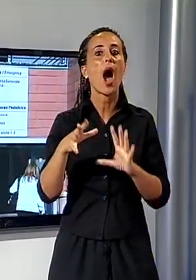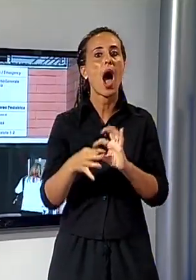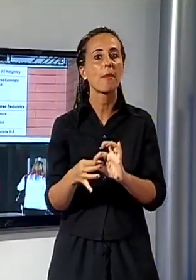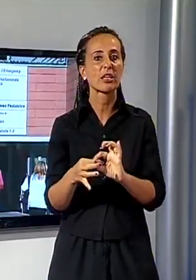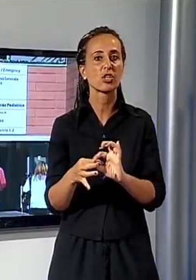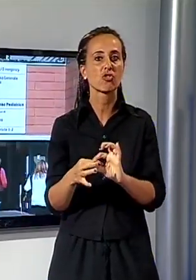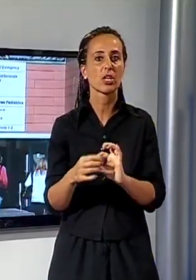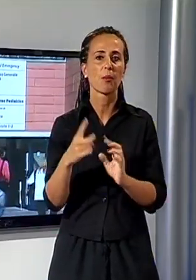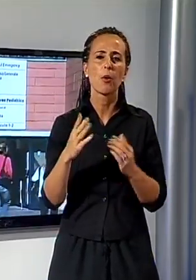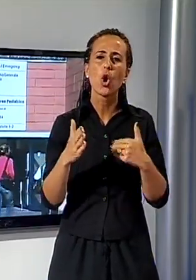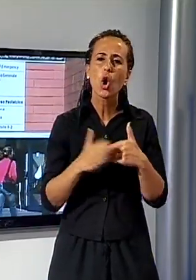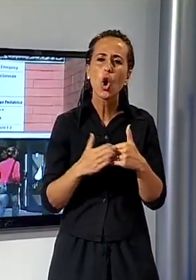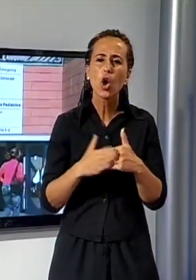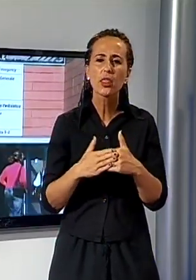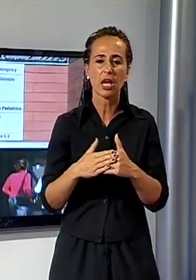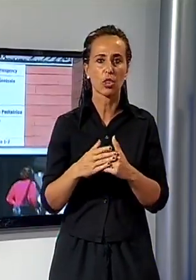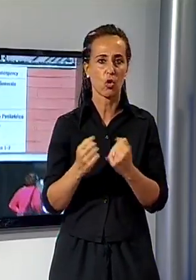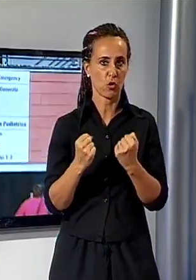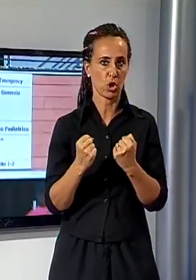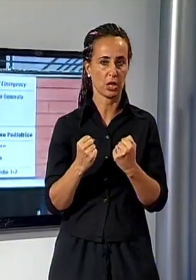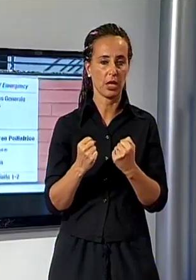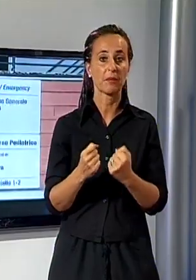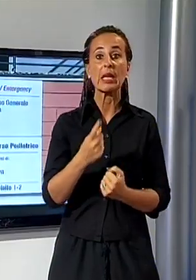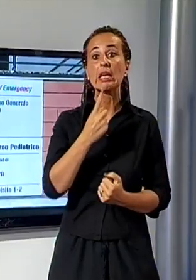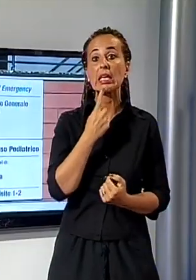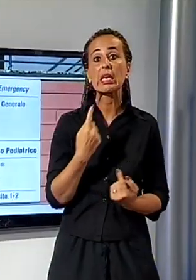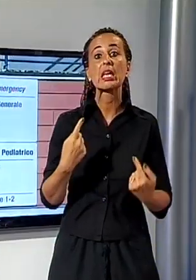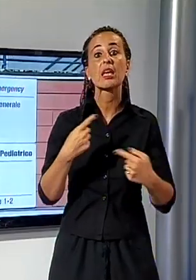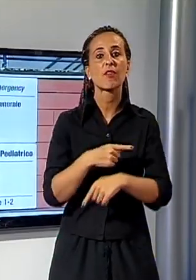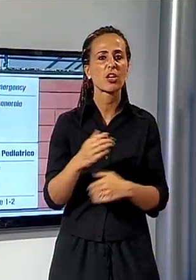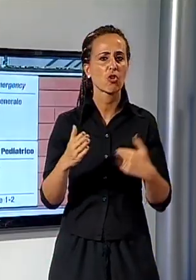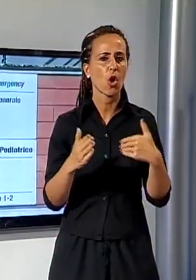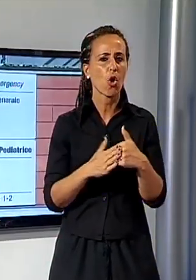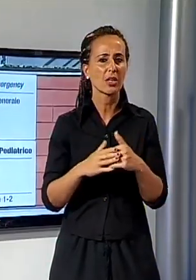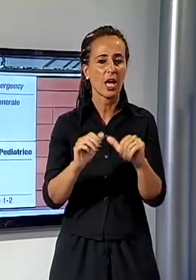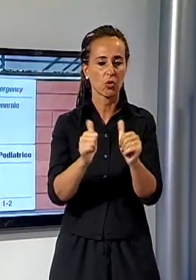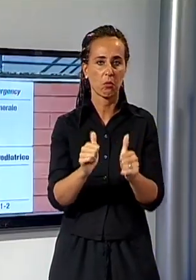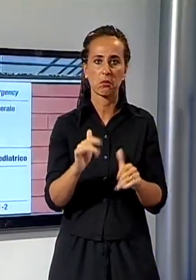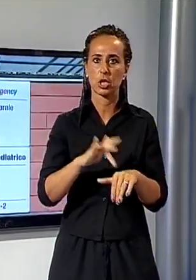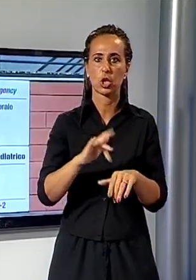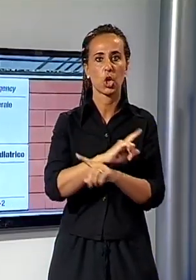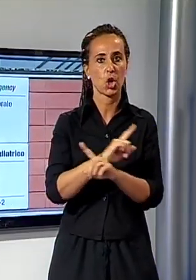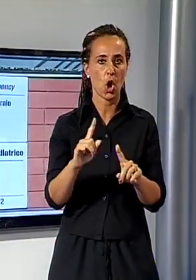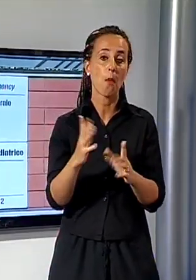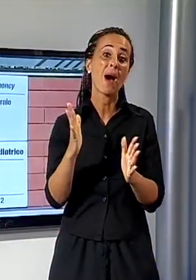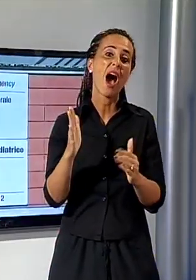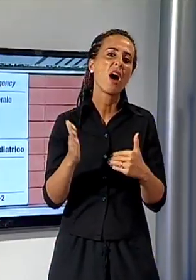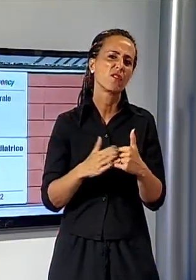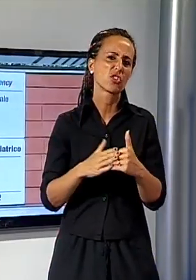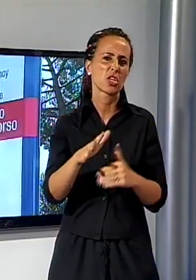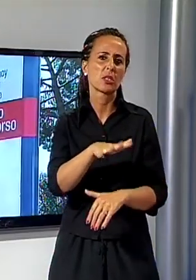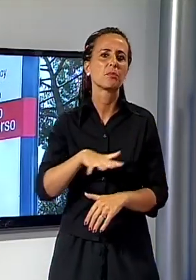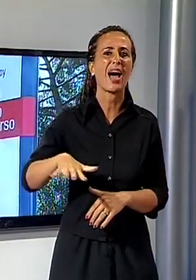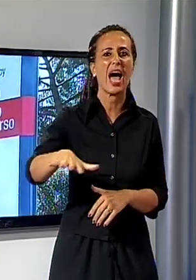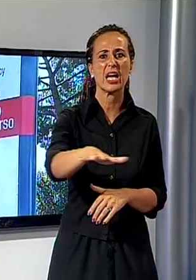contatto fisico. Per coloro che non sono stati a stretto contatto con la ragazza, ma comunque ne hanno condiviso spazi comuni, è